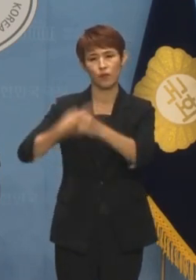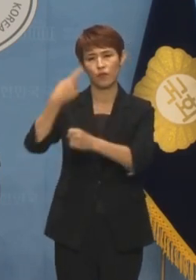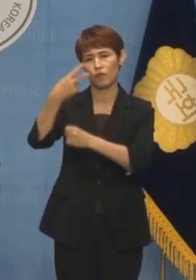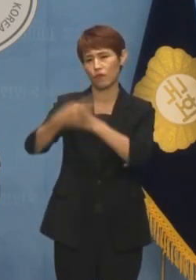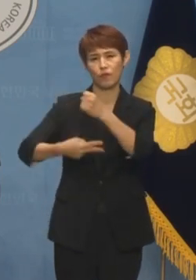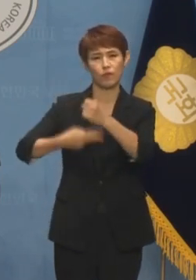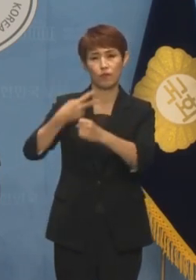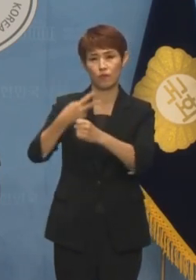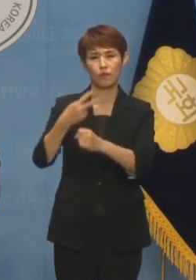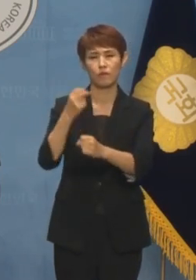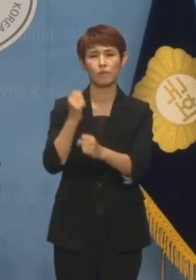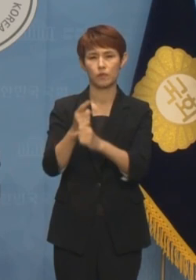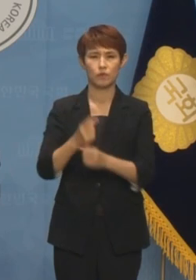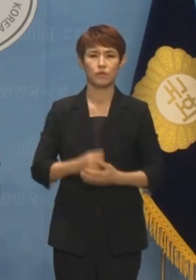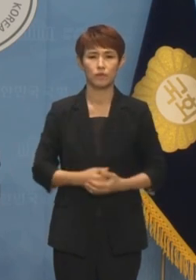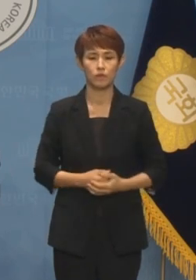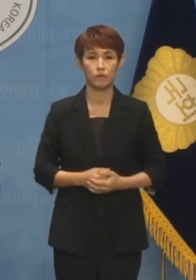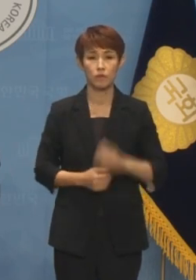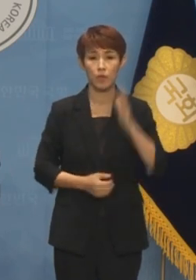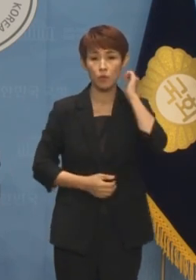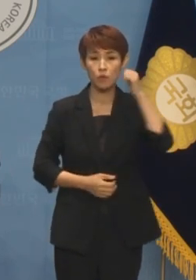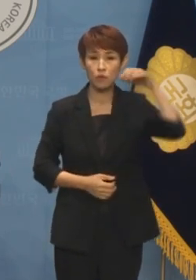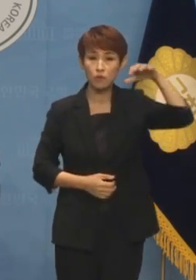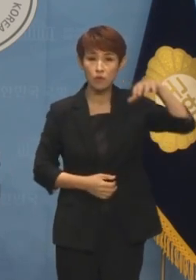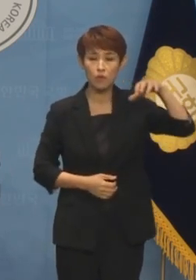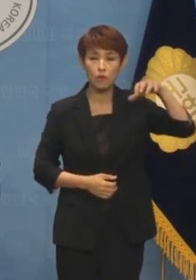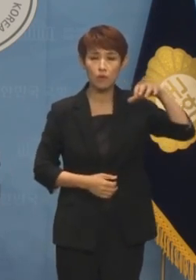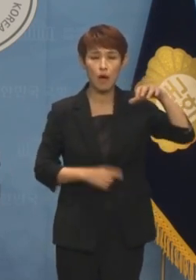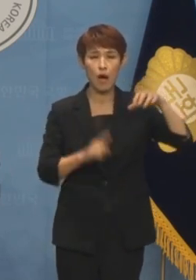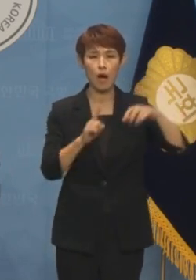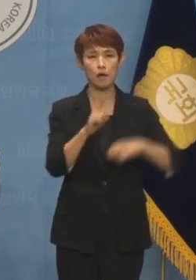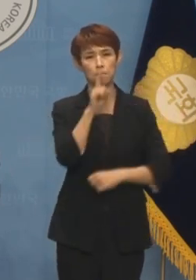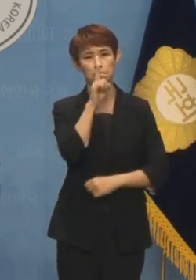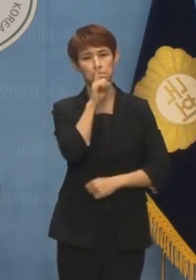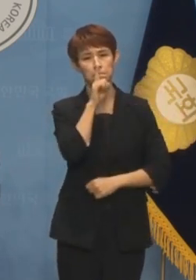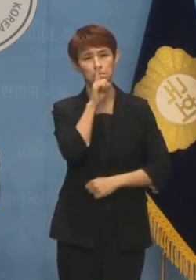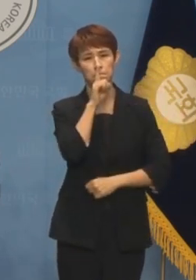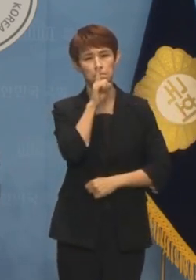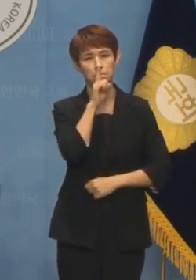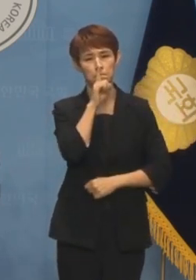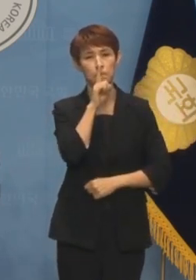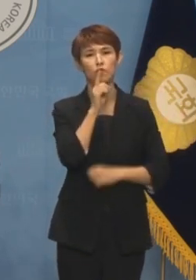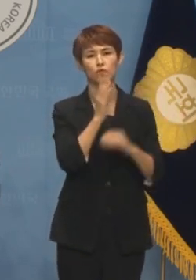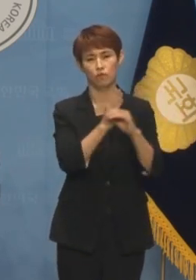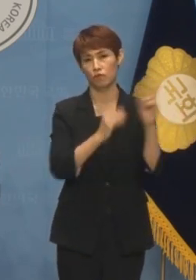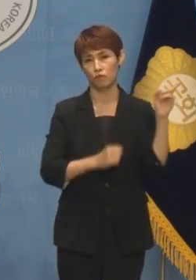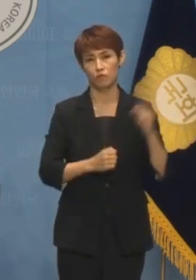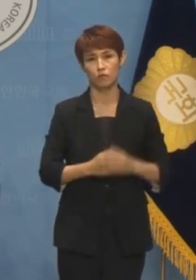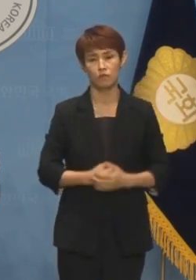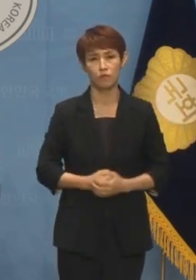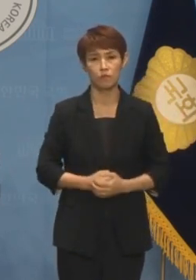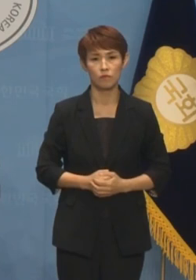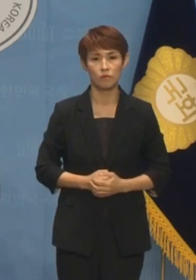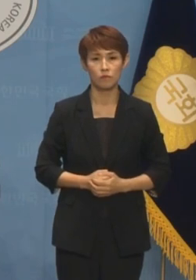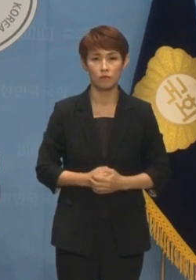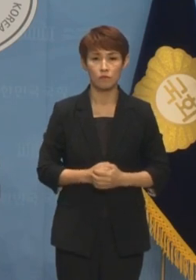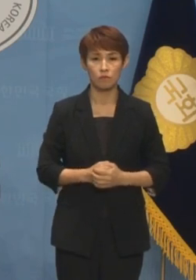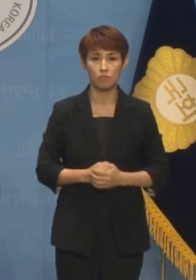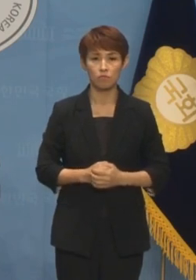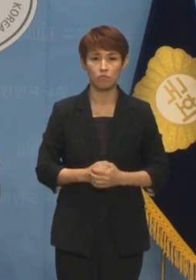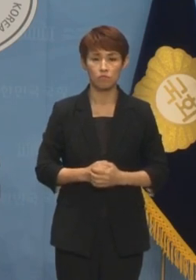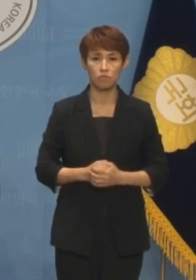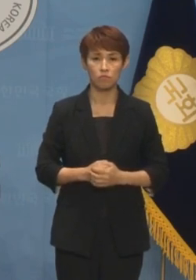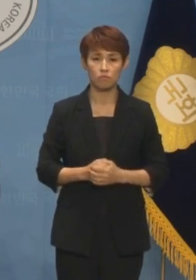지났지만 대통령실에서 묵묵부답으로 일관하고 있습니다. 그동안 사건의